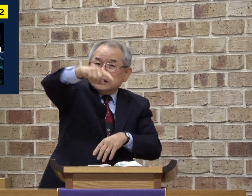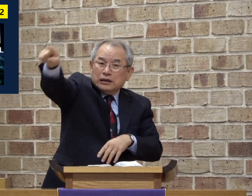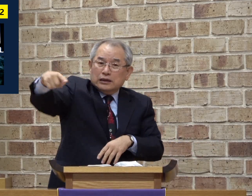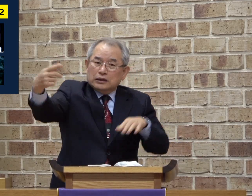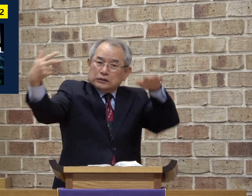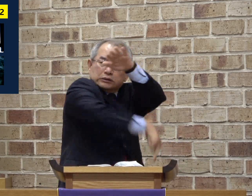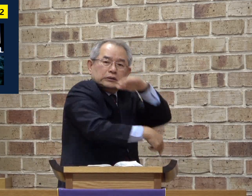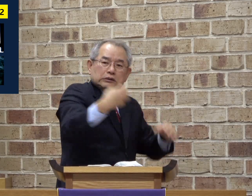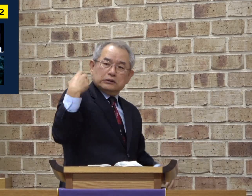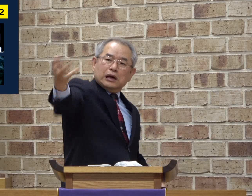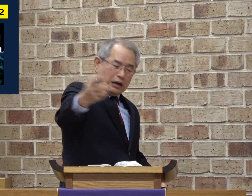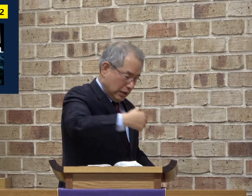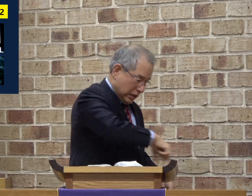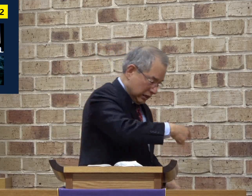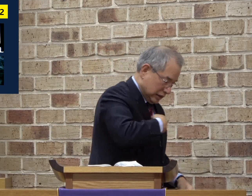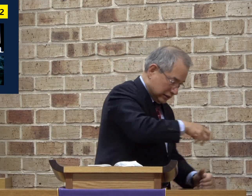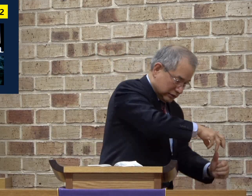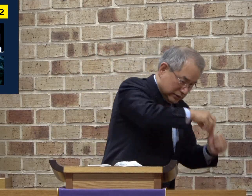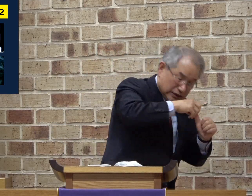들리지 않기 때문에 아들이 뛰어갑니다.